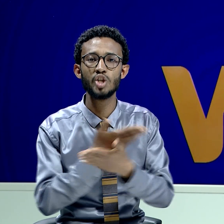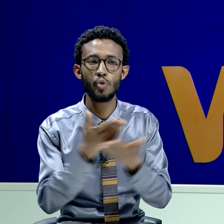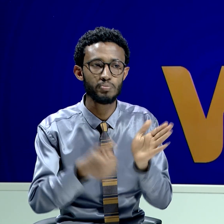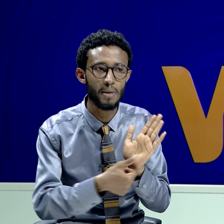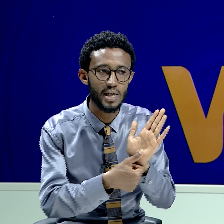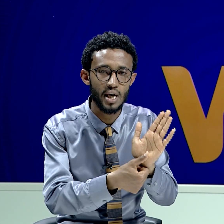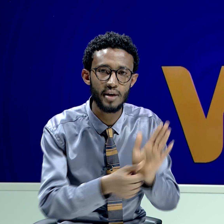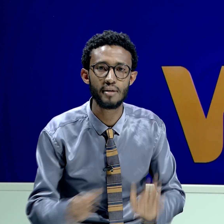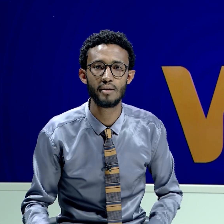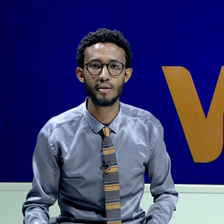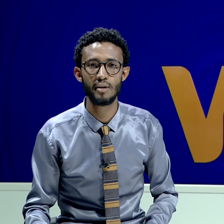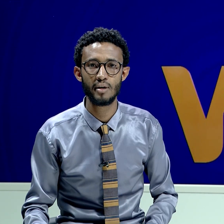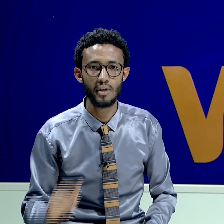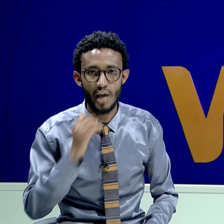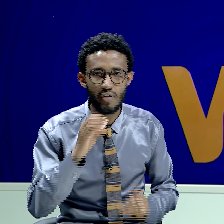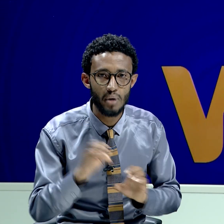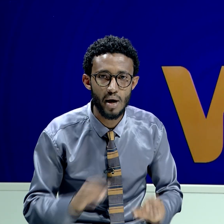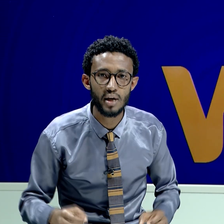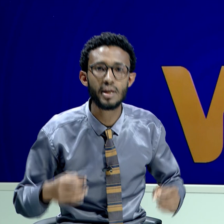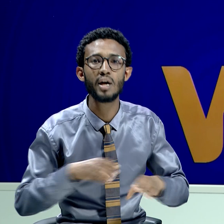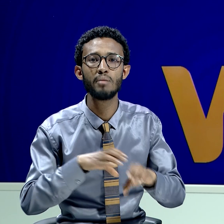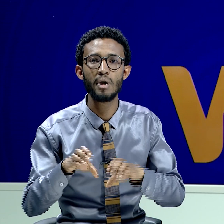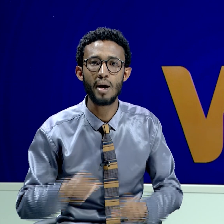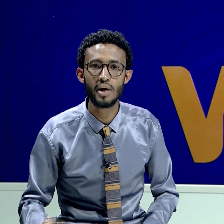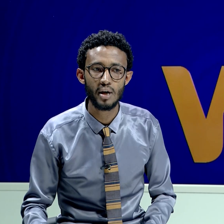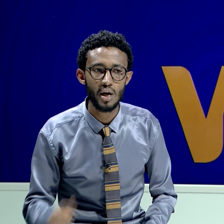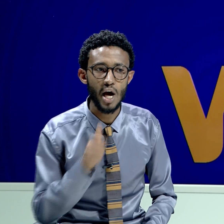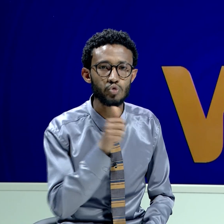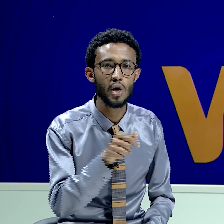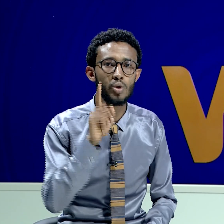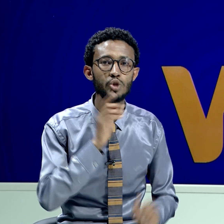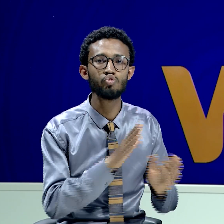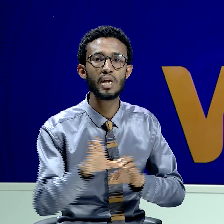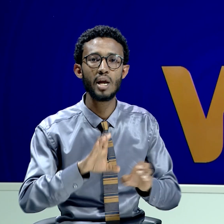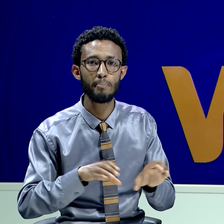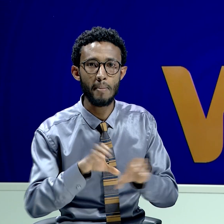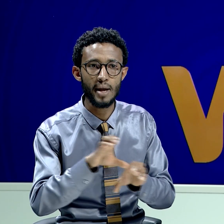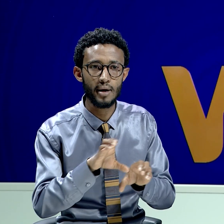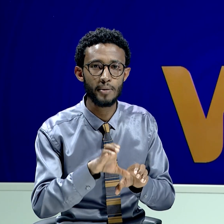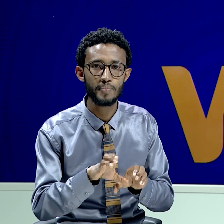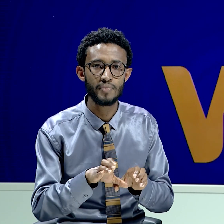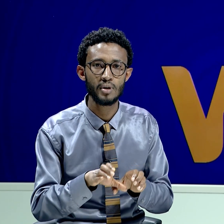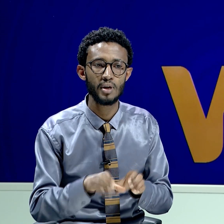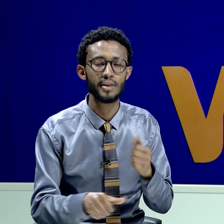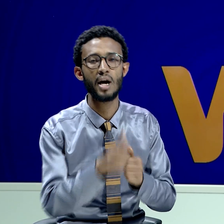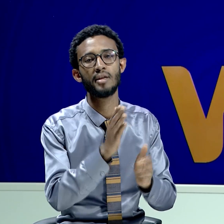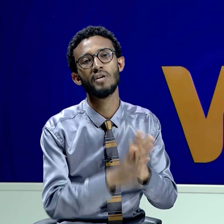نقولش بما سيد نتافر بما رك نتناكد بما رك راس فالوس كتون تارك بما رك تكاد يفتح